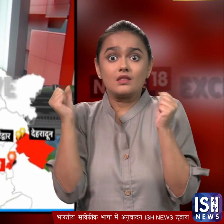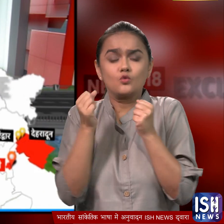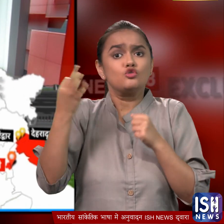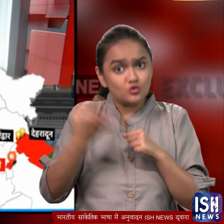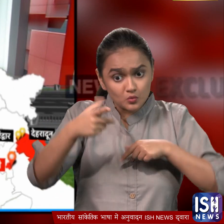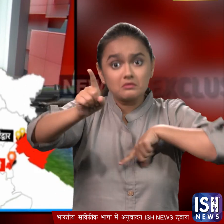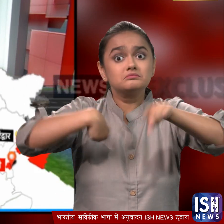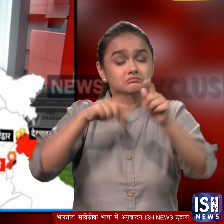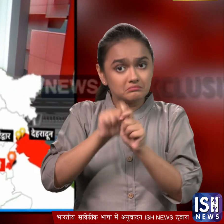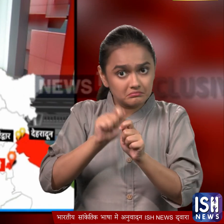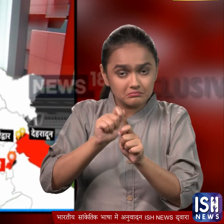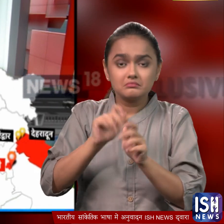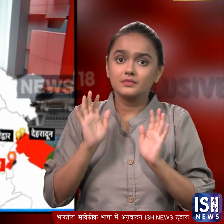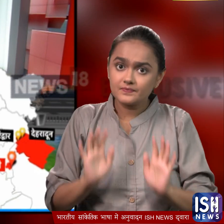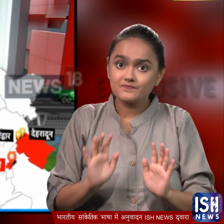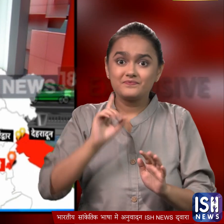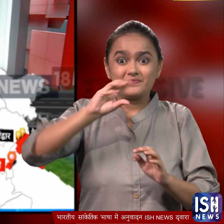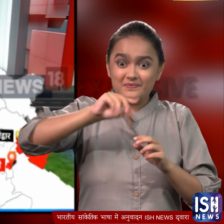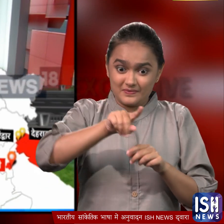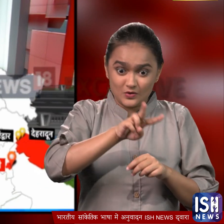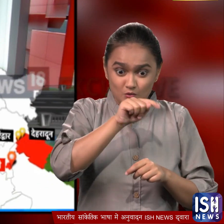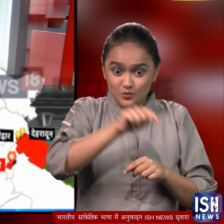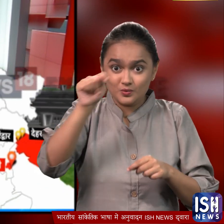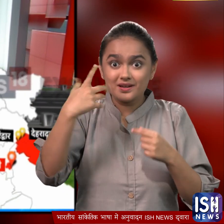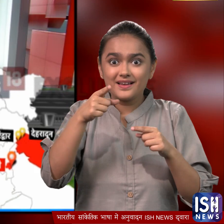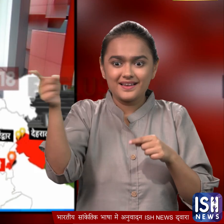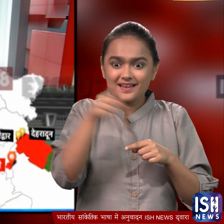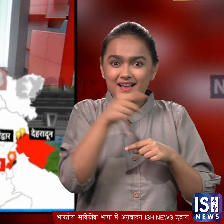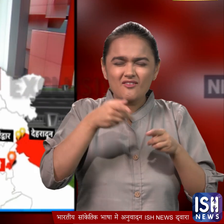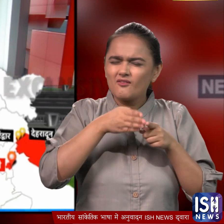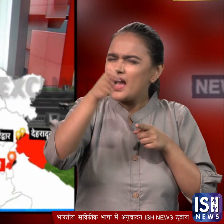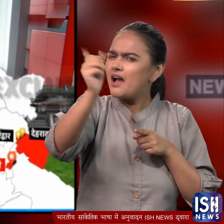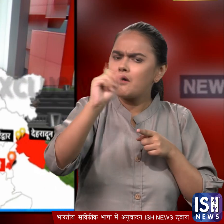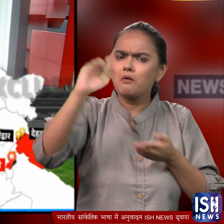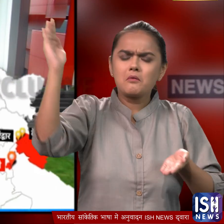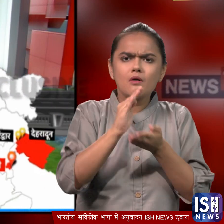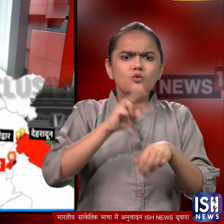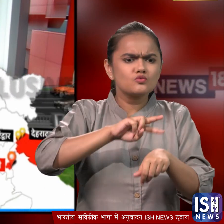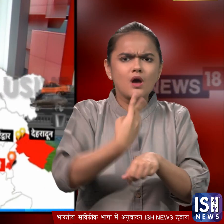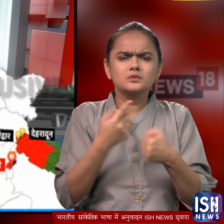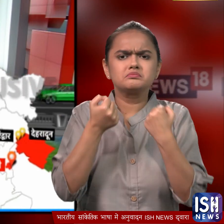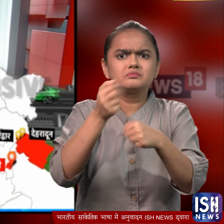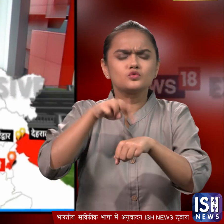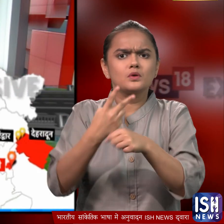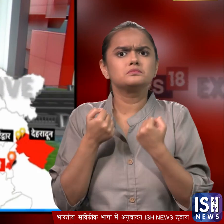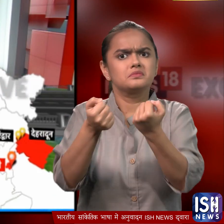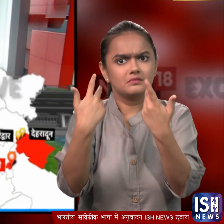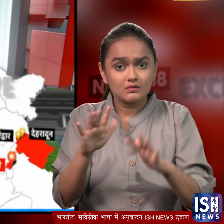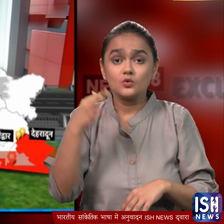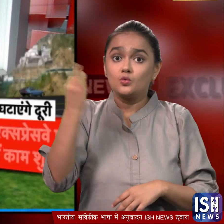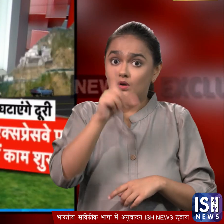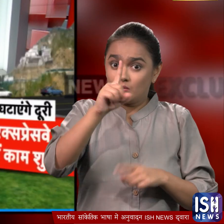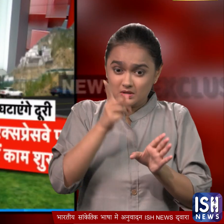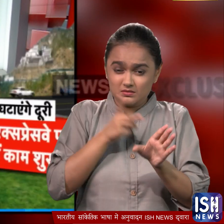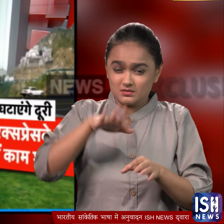करने के लिए भी नए एक्सप्रेसवे बनाने पर काम किया जा रहा है, जिसके बाद इन दोनों शहरों की भी दिल्ली से दूरी केवल 2 घंटे रह जाएगी। एक अहम